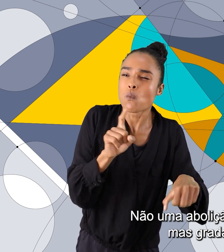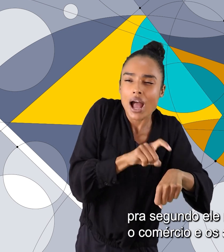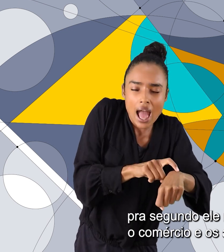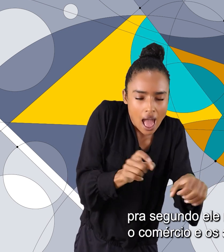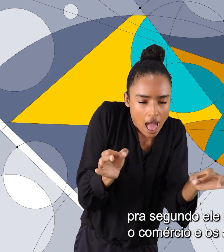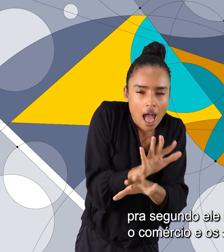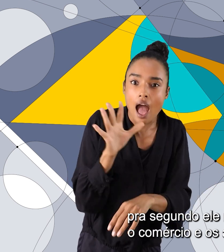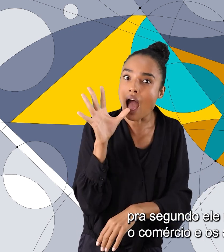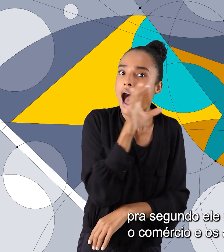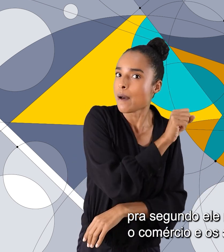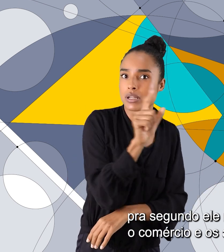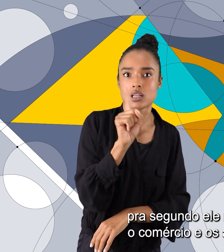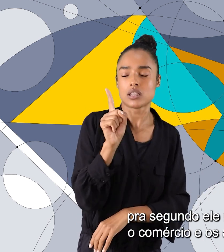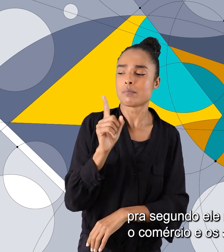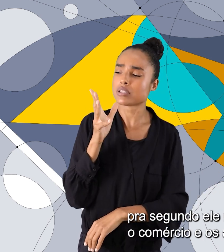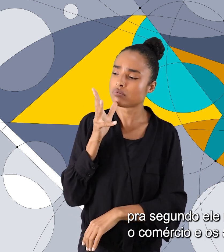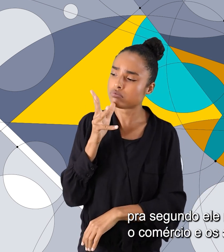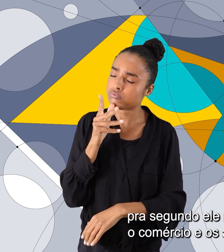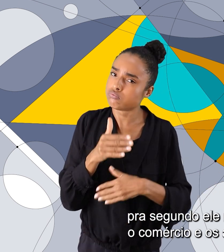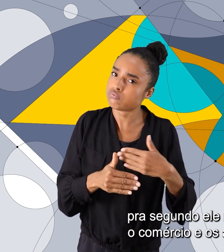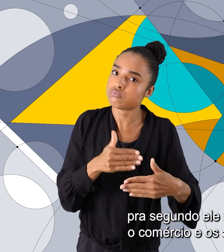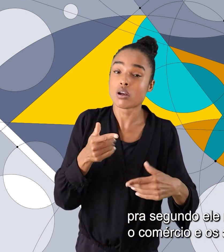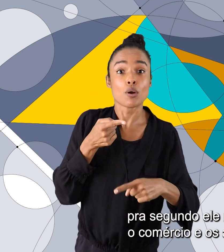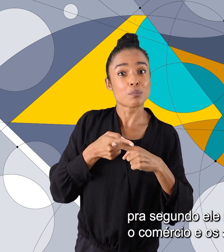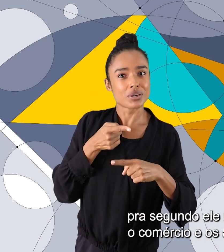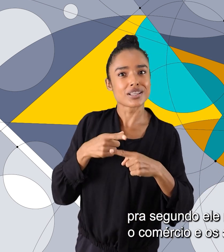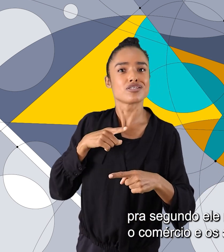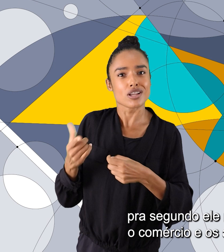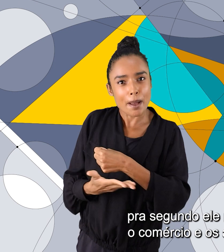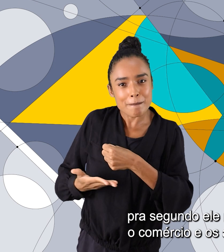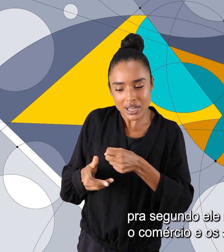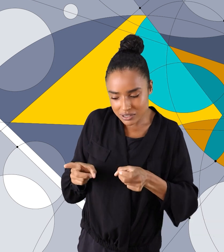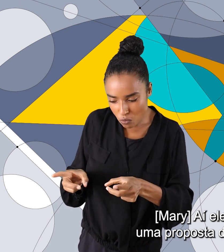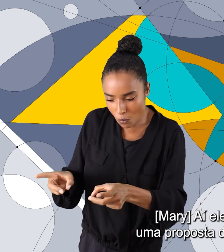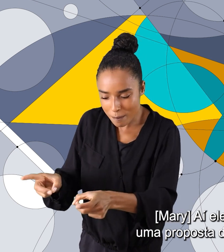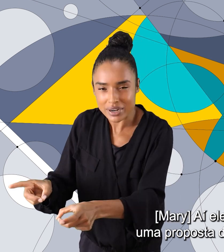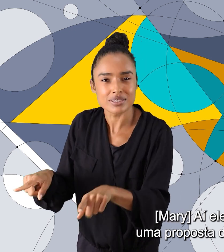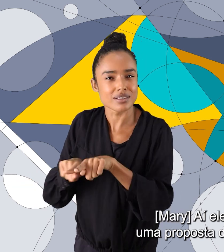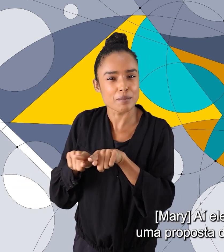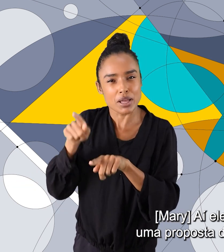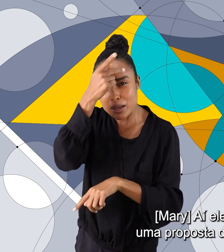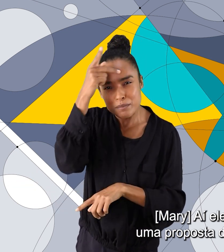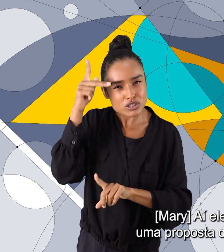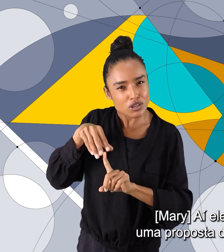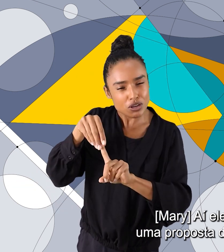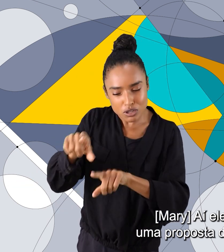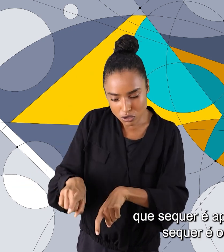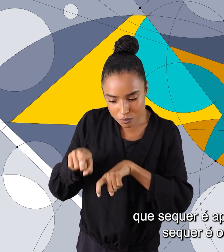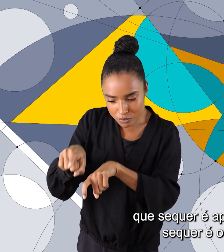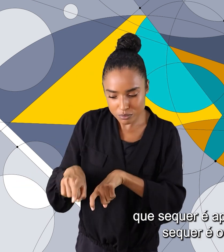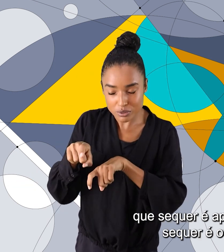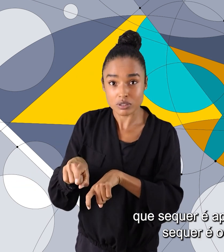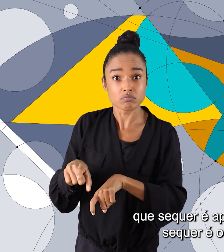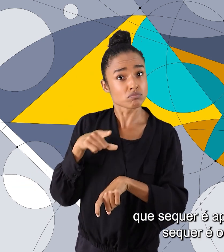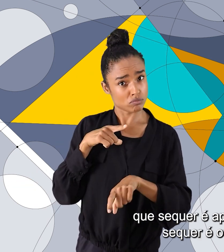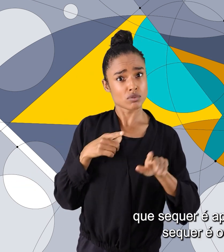gradativa, para, segundo ele, não arruinar o comércio e os agricultores. Aí ele vai ter uma proposta de abolição que